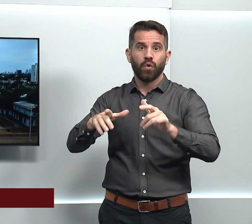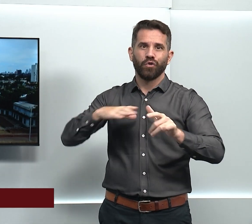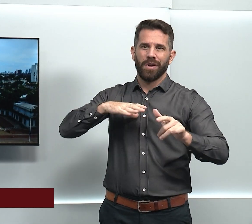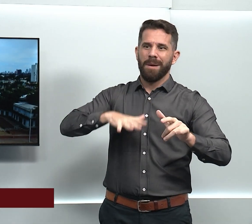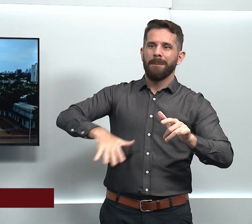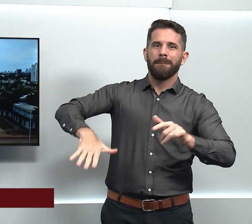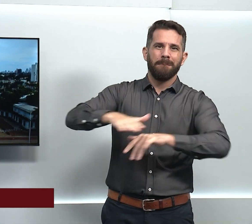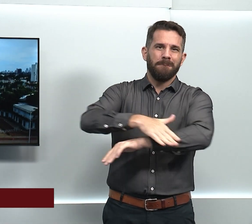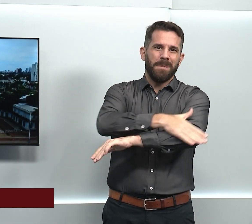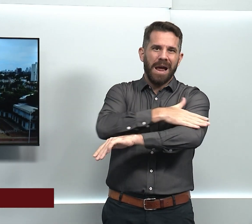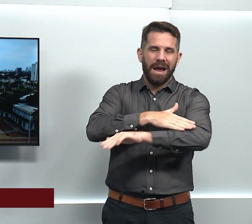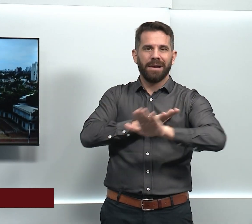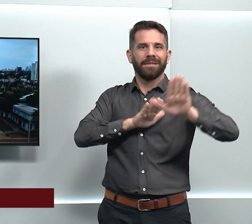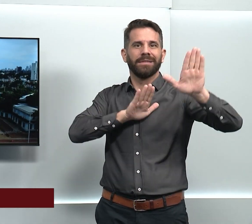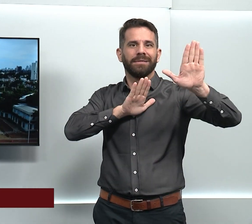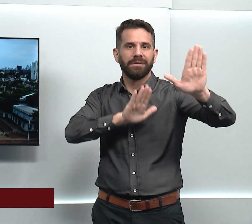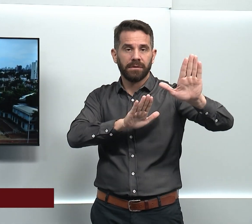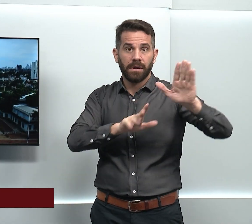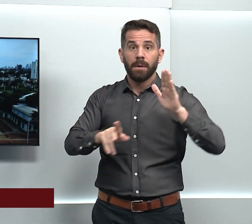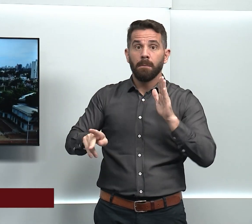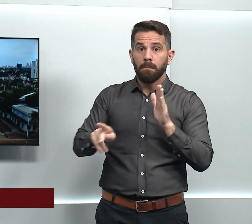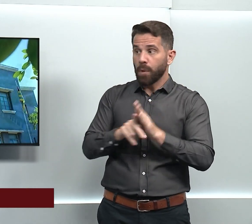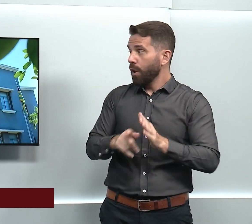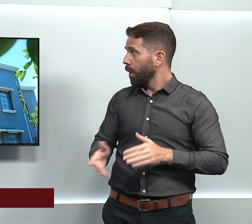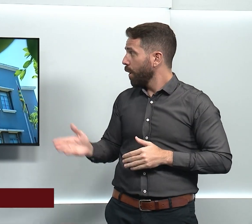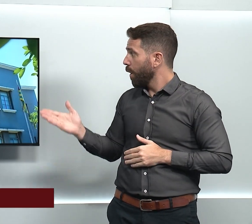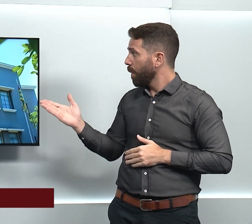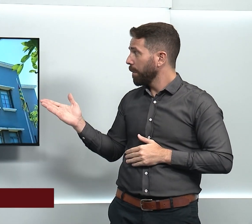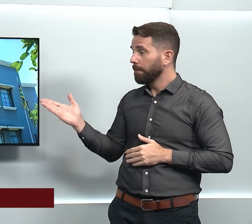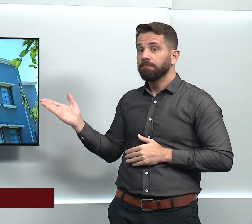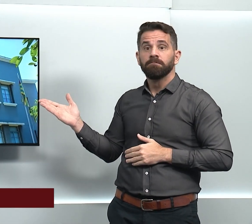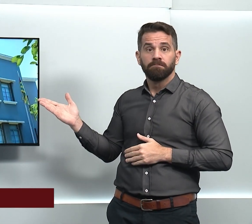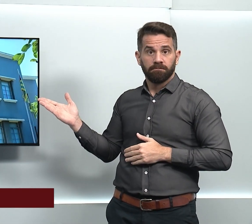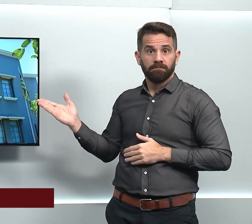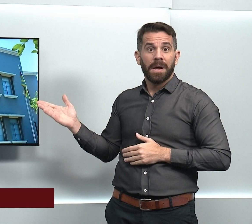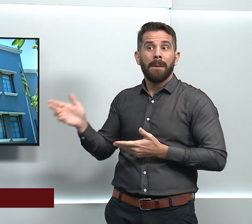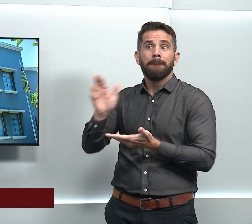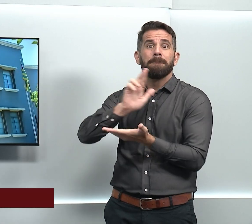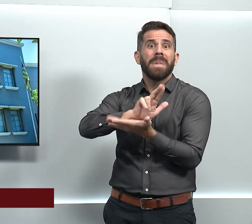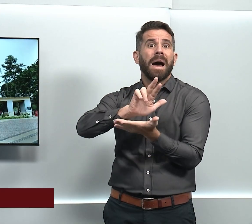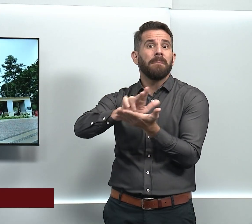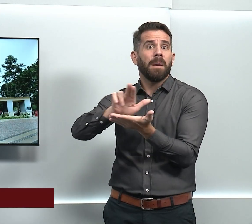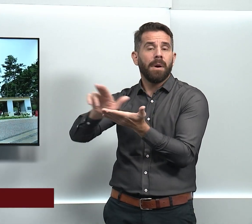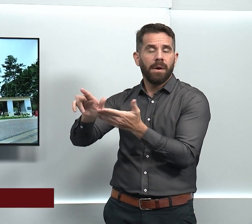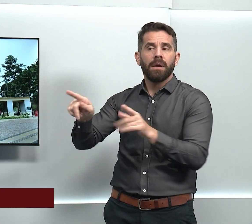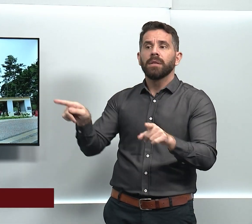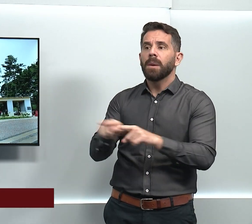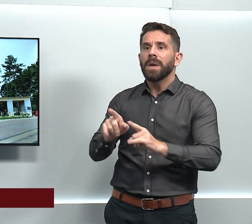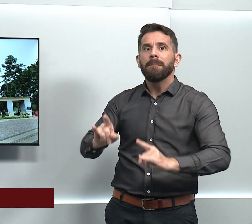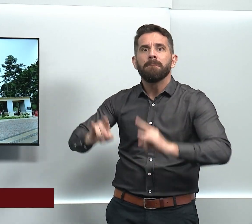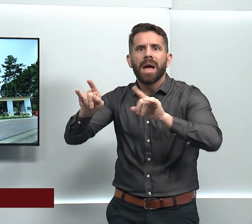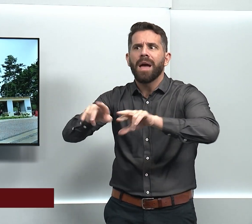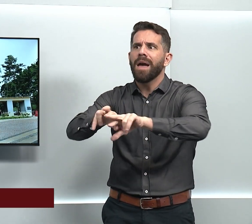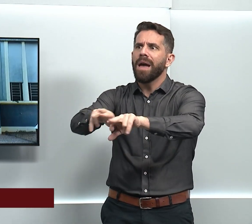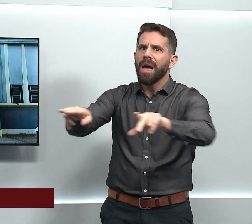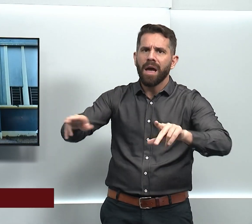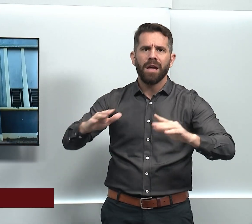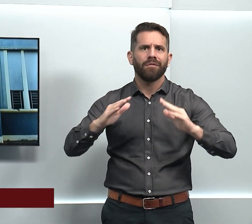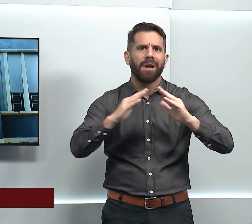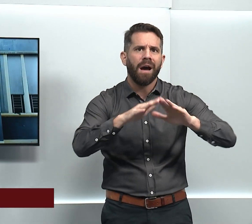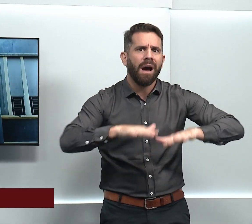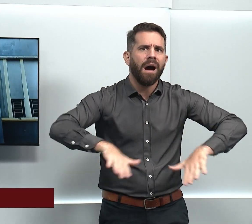os obeliscos, o Palácio das Esmeraldas e o Tribunal Regional Eleitoral, entre outros prédios que preservam este